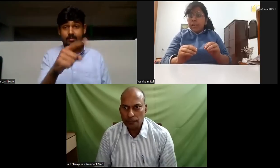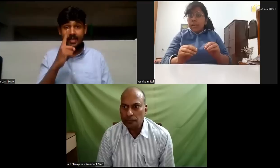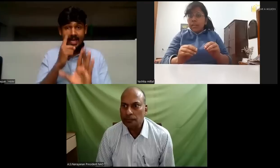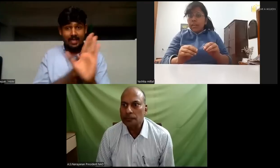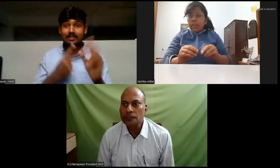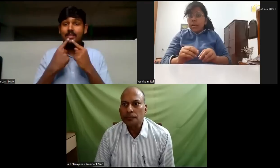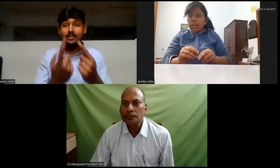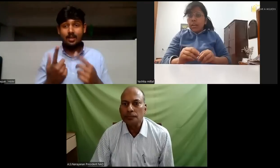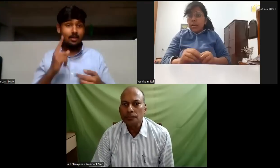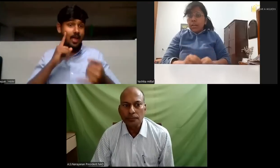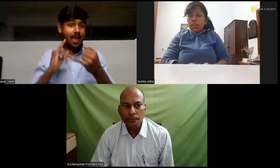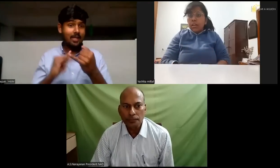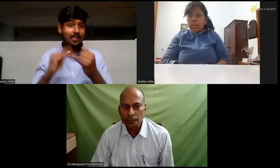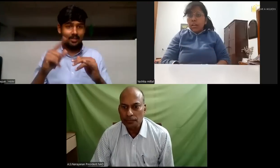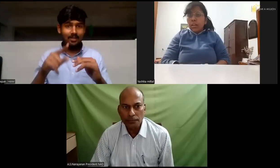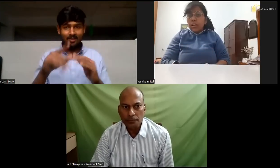ఊరికే చూస్తున్నా.